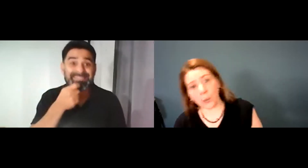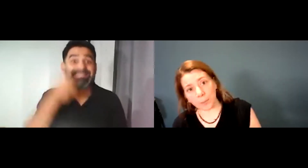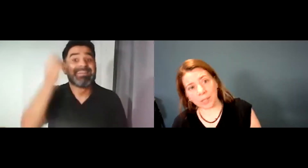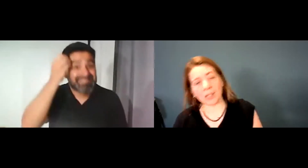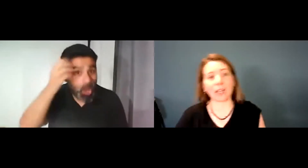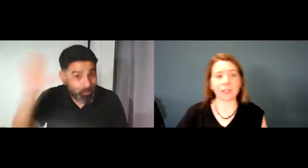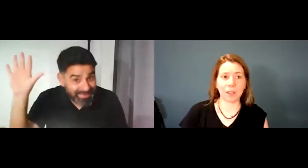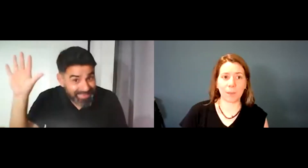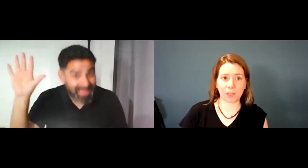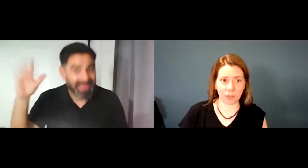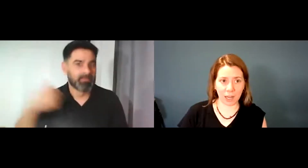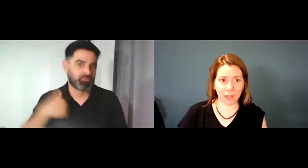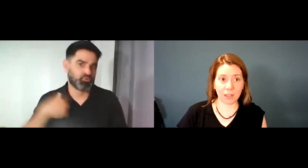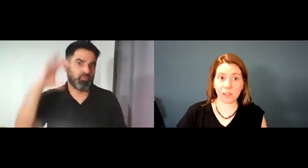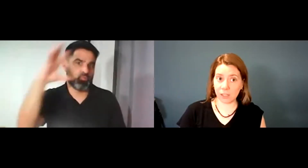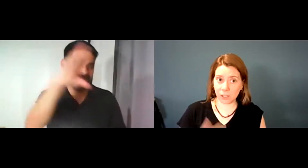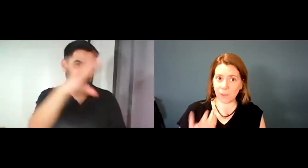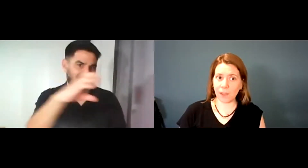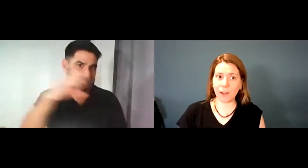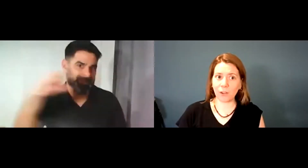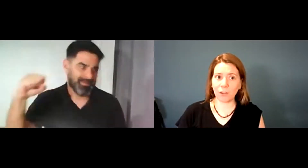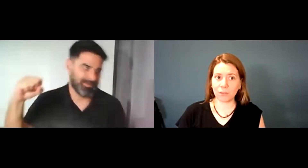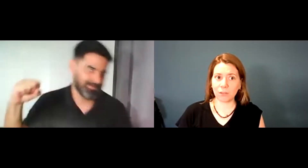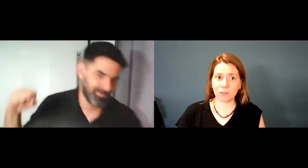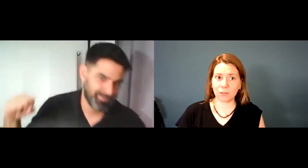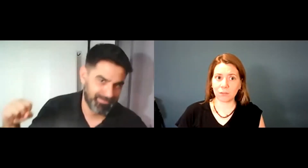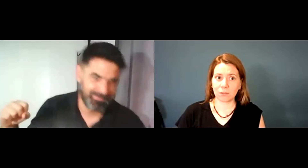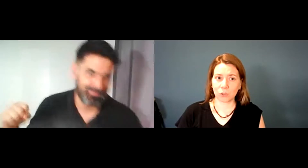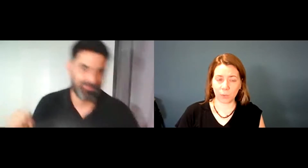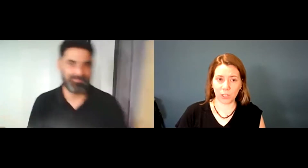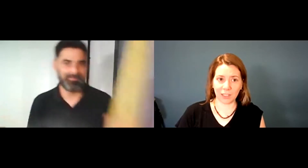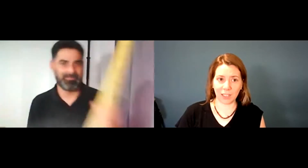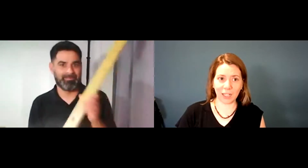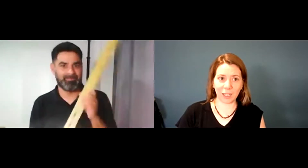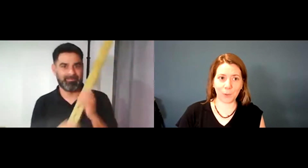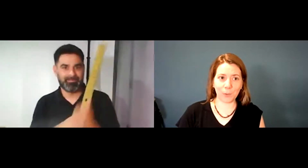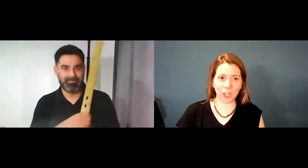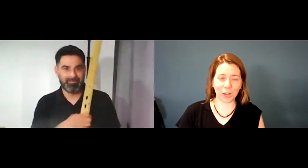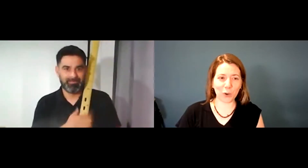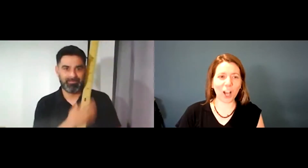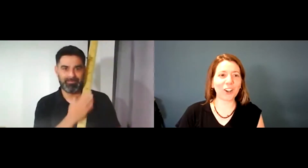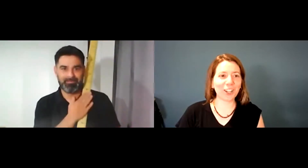nombre y la seña personal. Si se olvidaron, yo voy a tener que volver a buscar la regla.